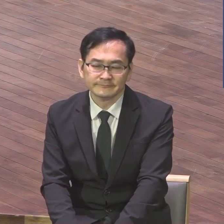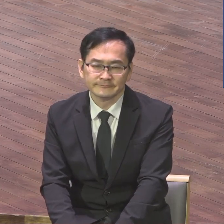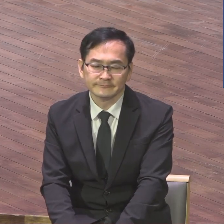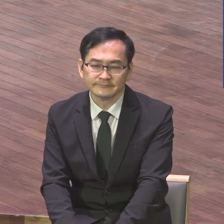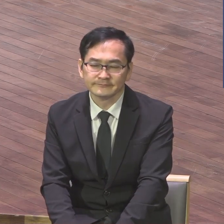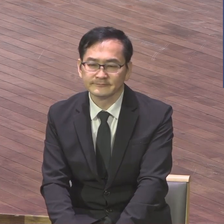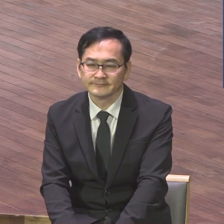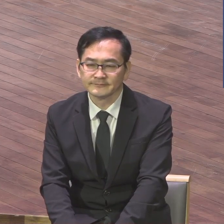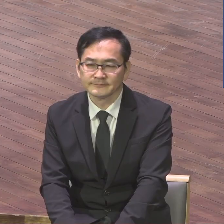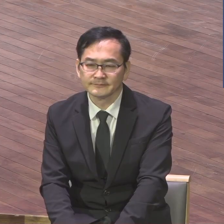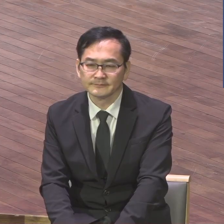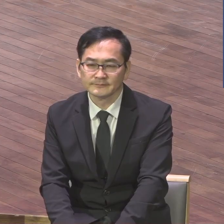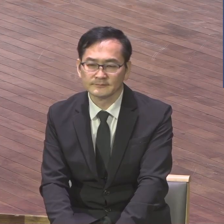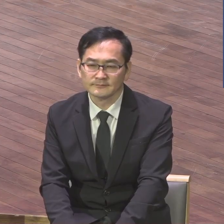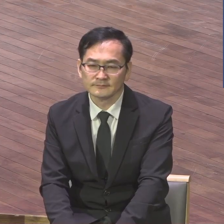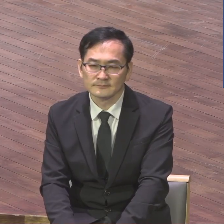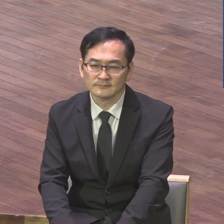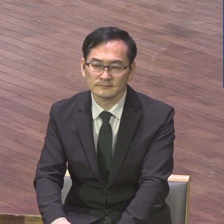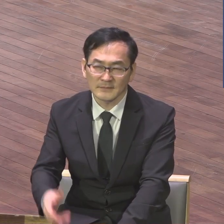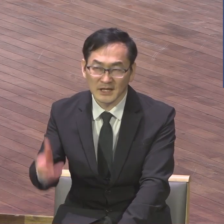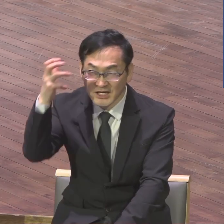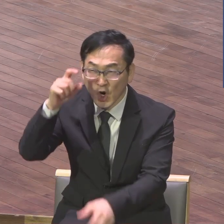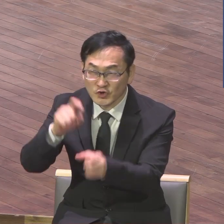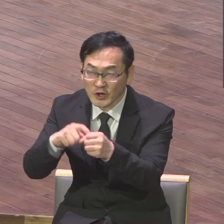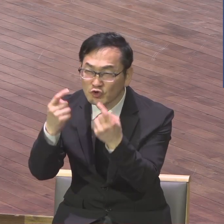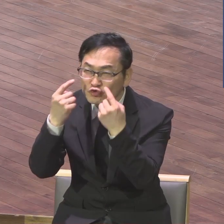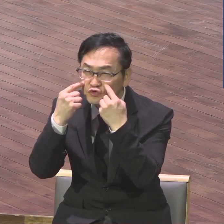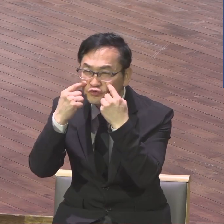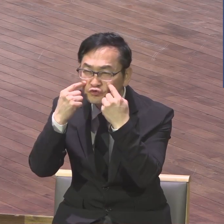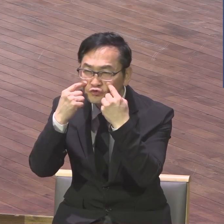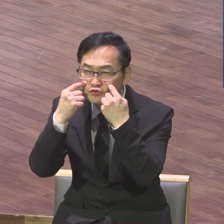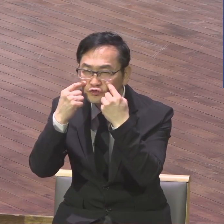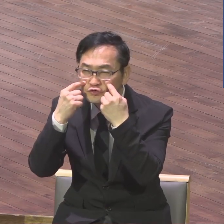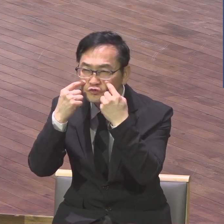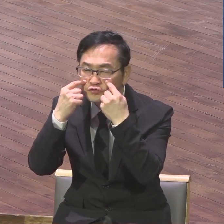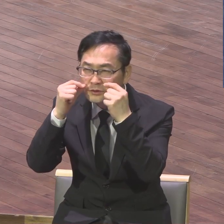하나님, 영적으로 해석하는 능력을